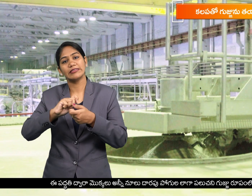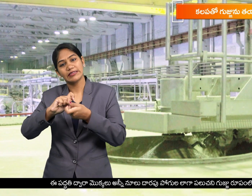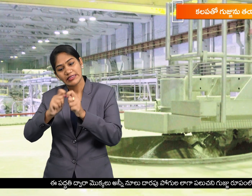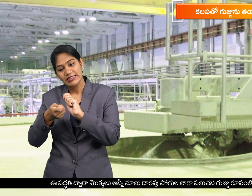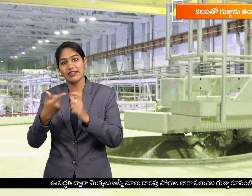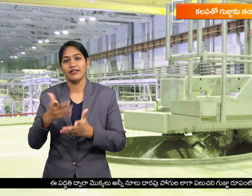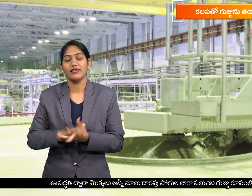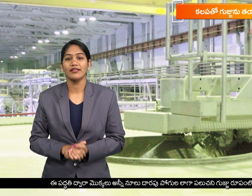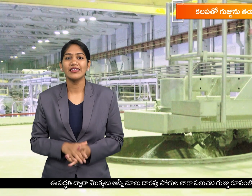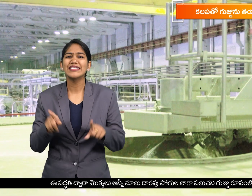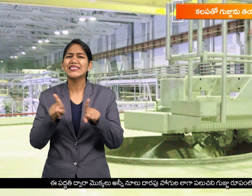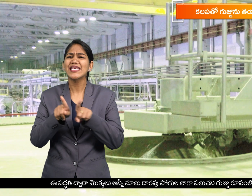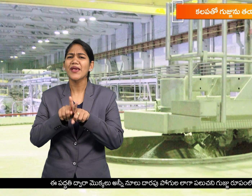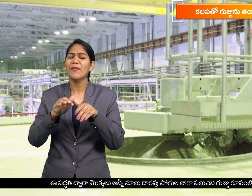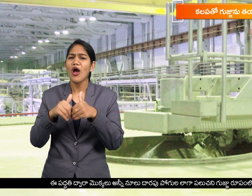మారిపోతాయి.